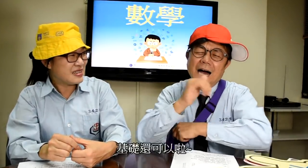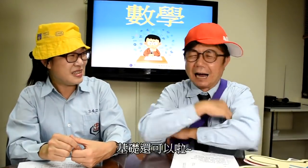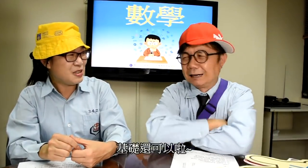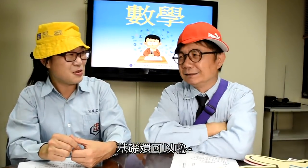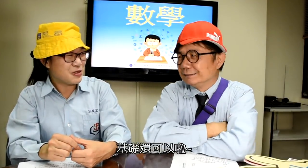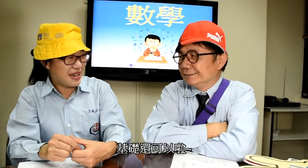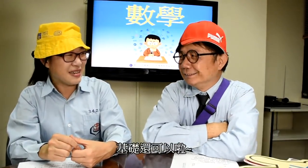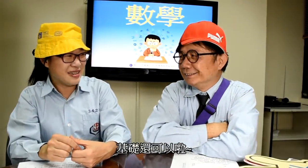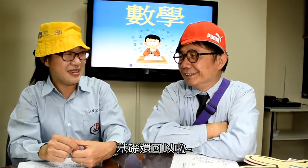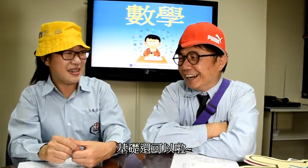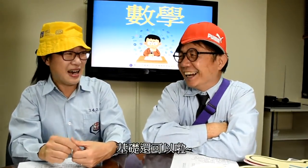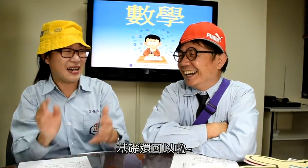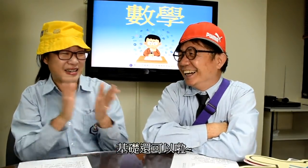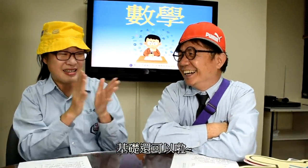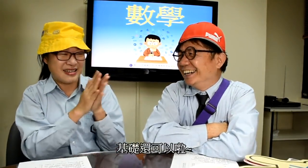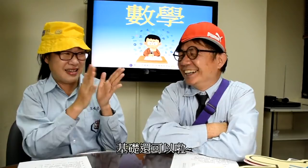础还可以啦、哦、